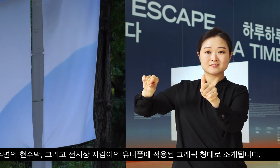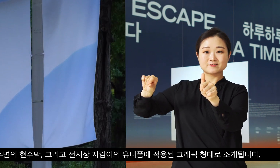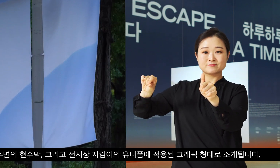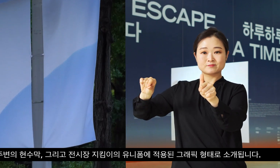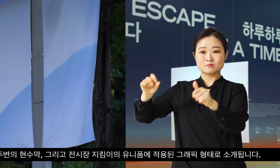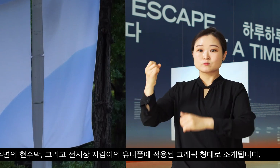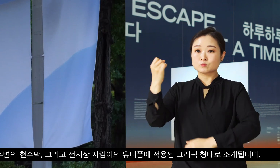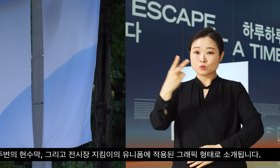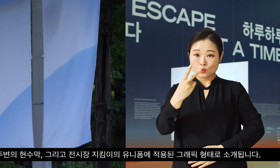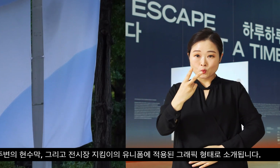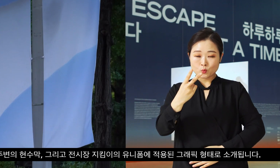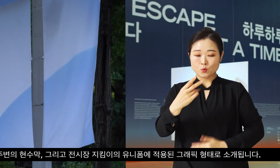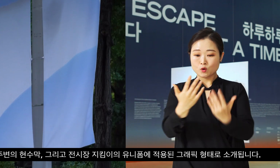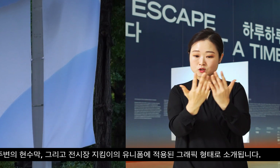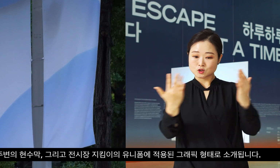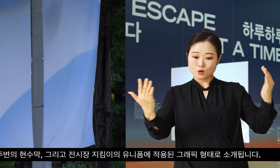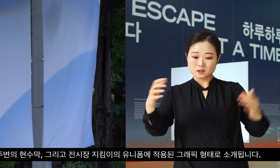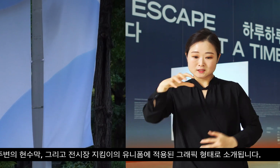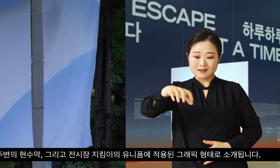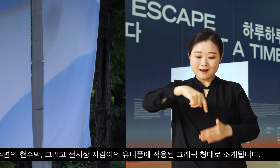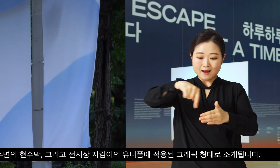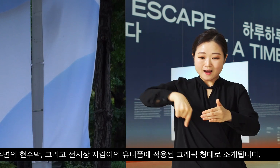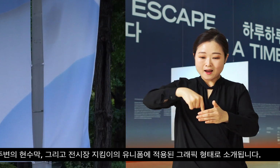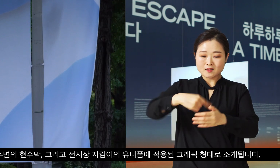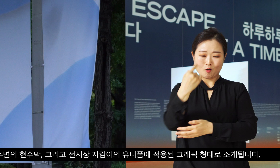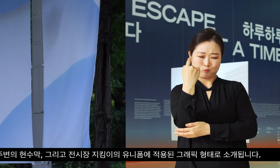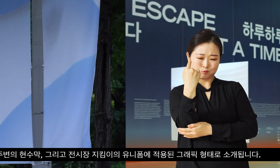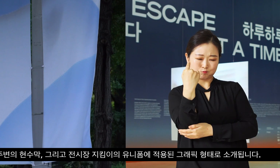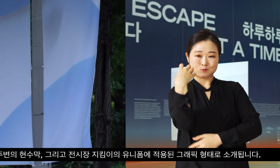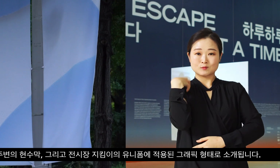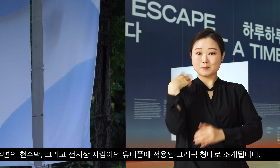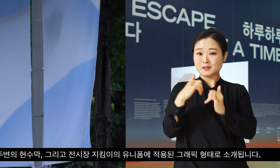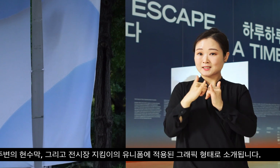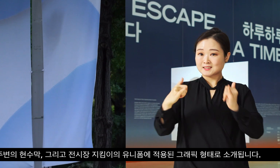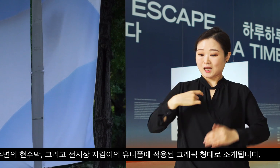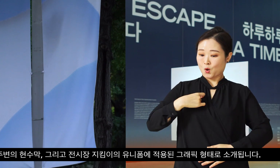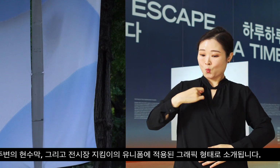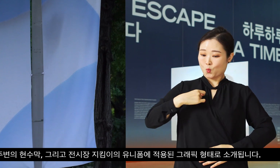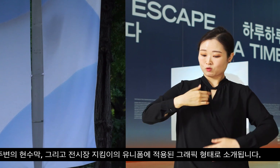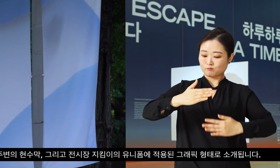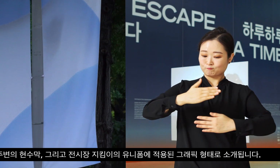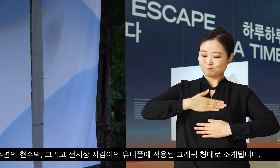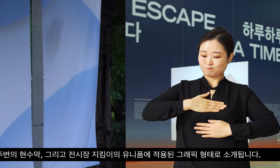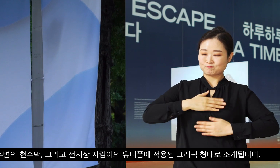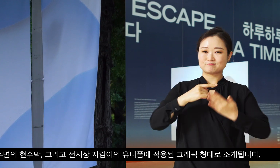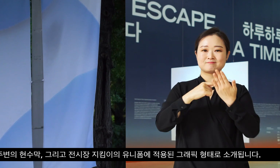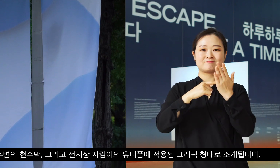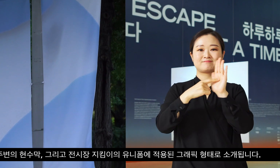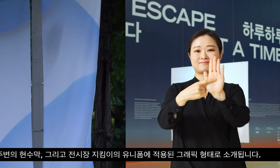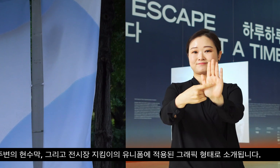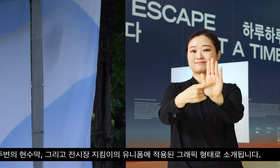그리고 전시장 지킴이의 유니폼에 적용된 그래픽 형태로 소개됩니다.